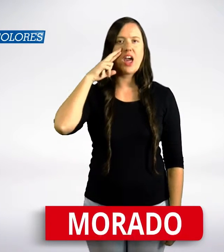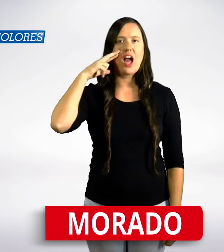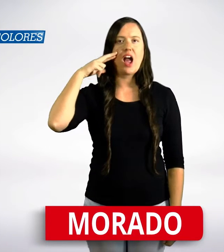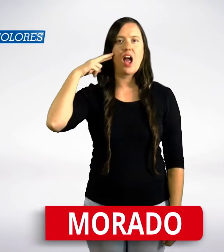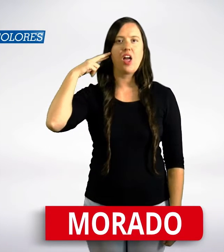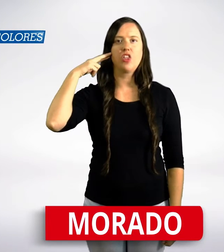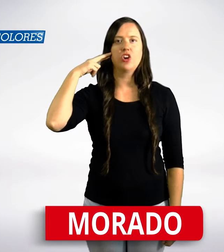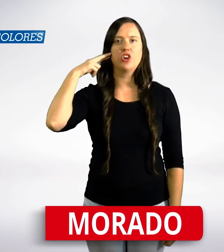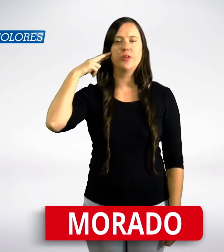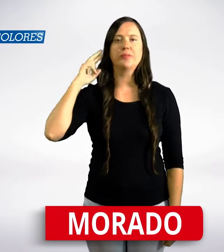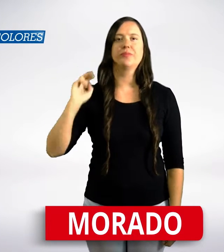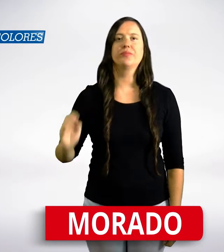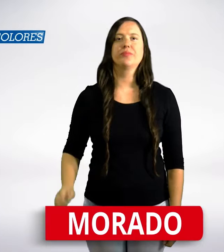Morado.